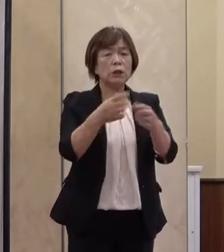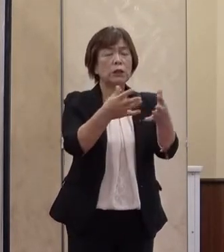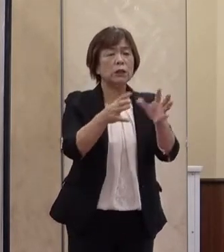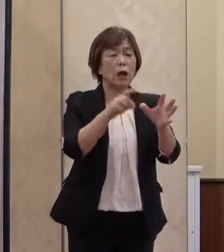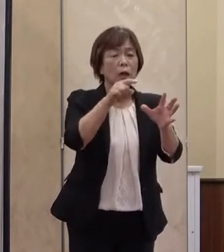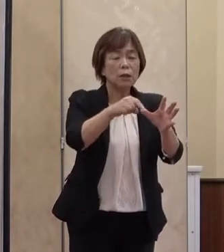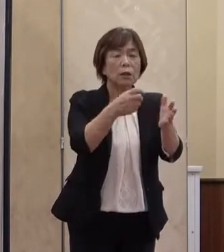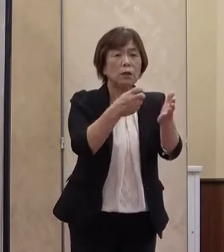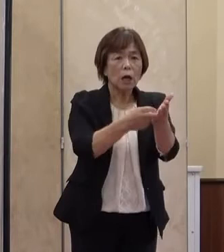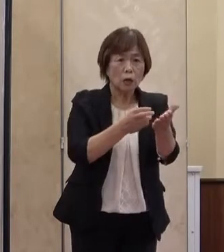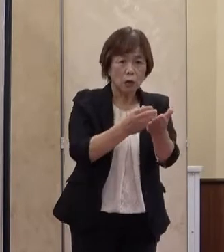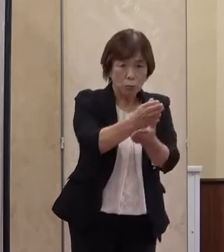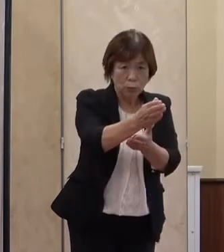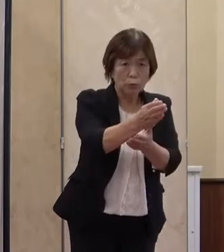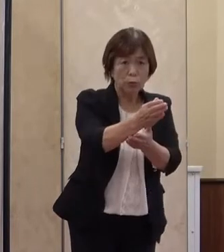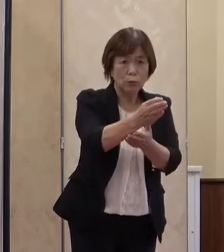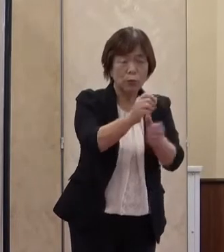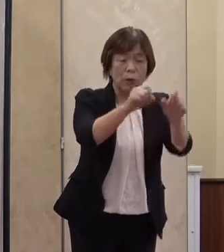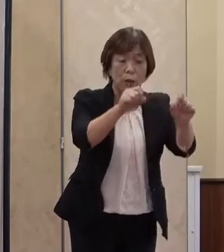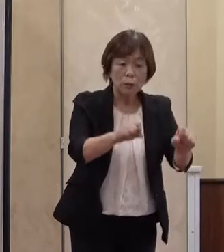ては